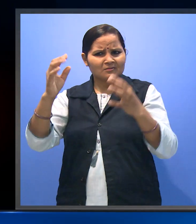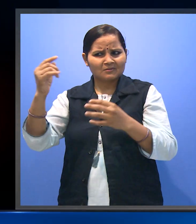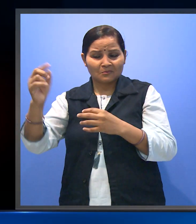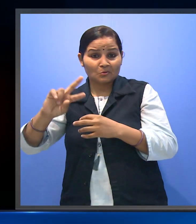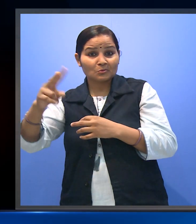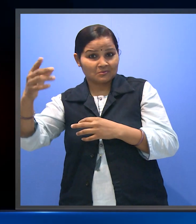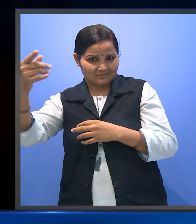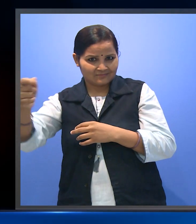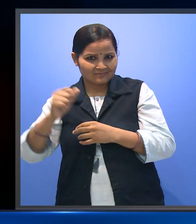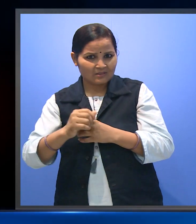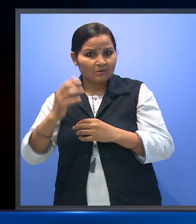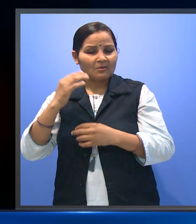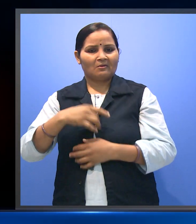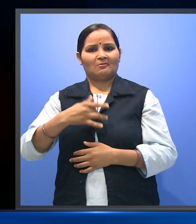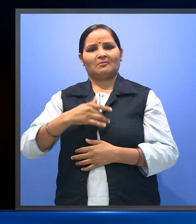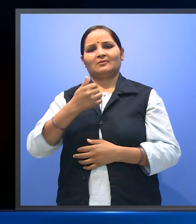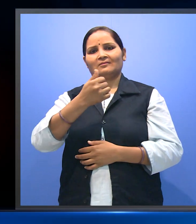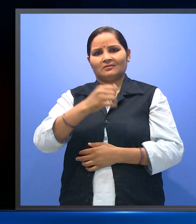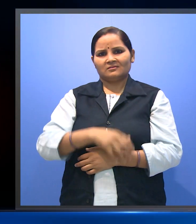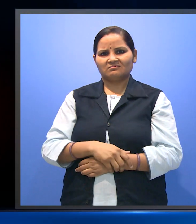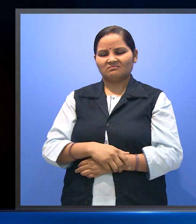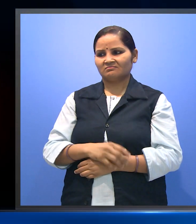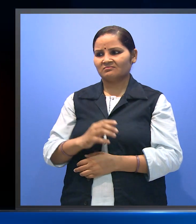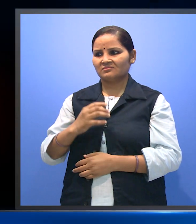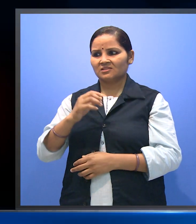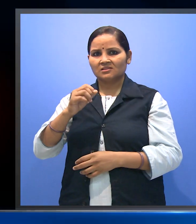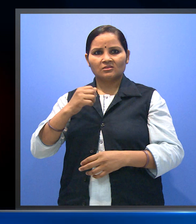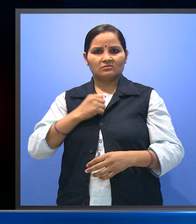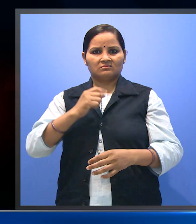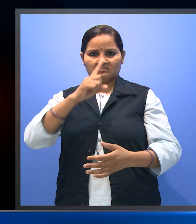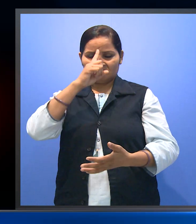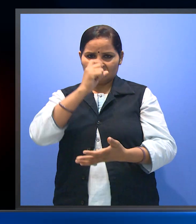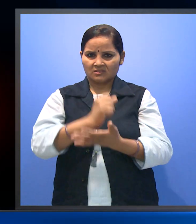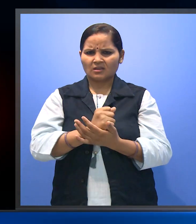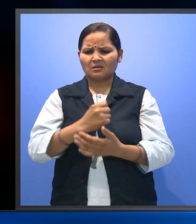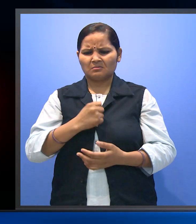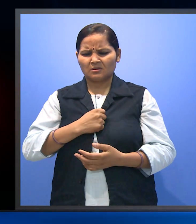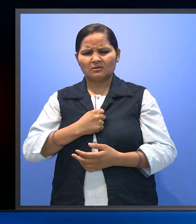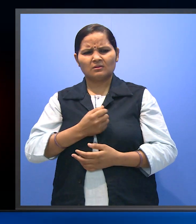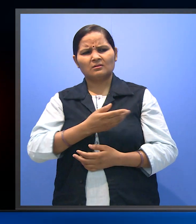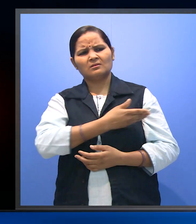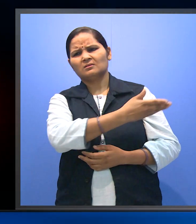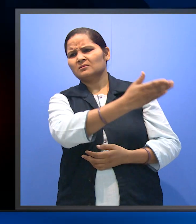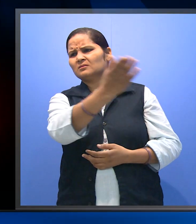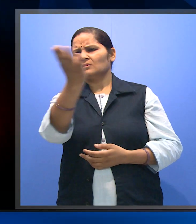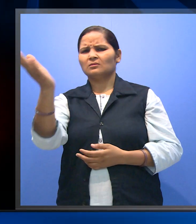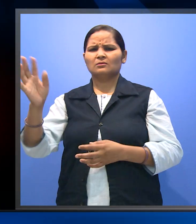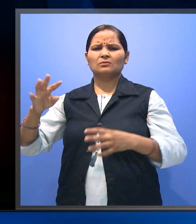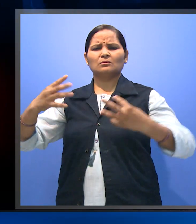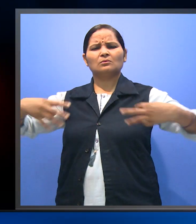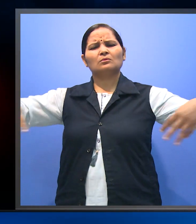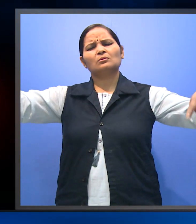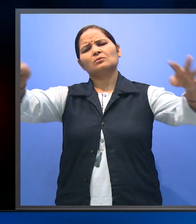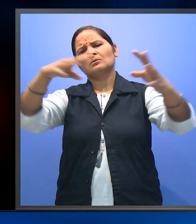था। एक बार उनको संकल्प आया कि मेरी कीर्ति राज्य के चारों ओर